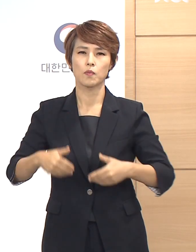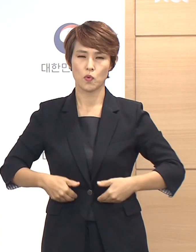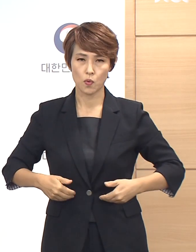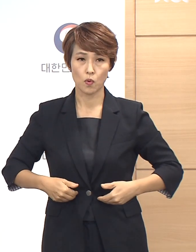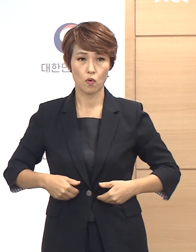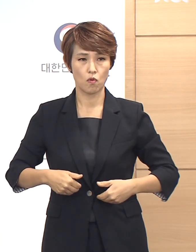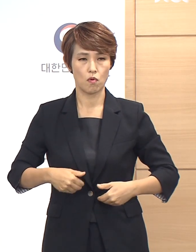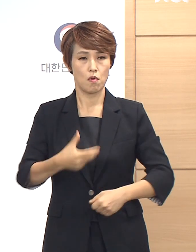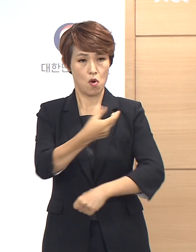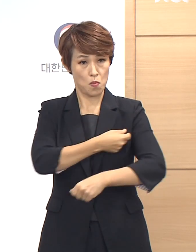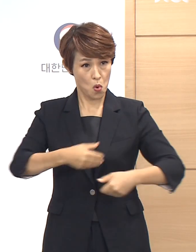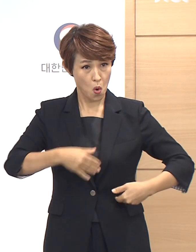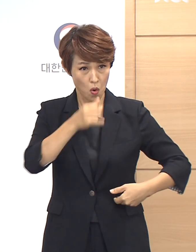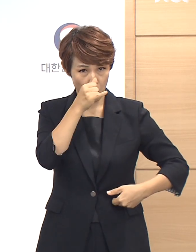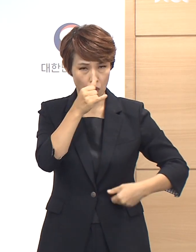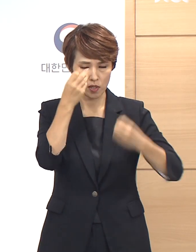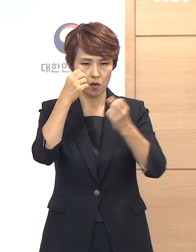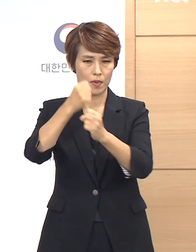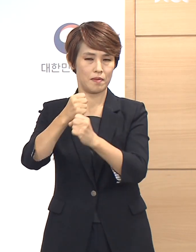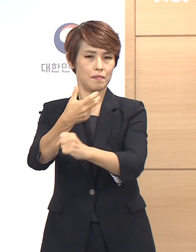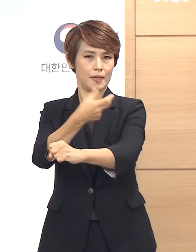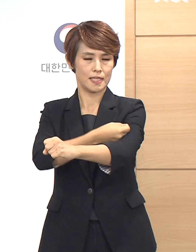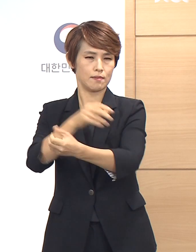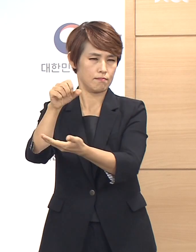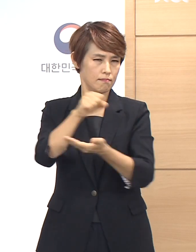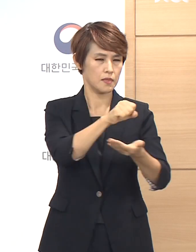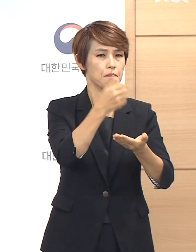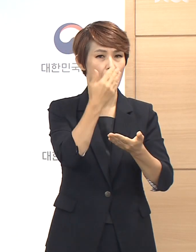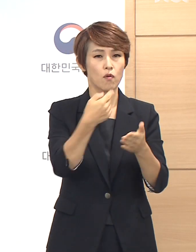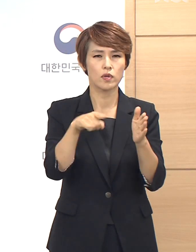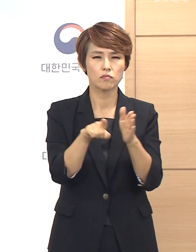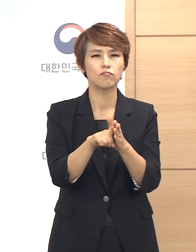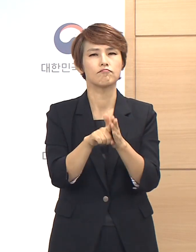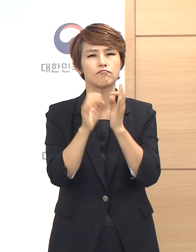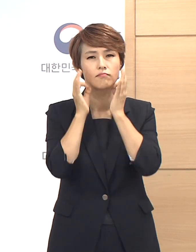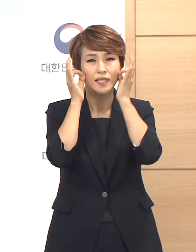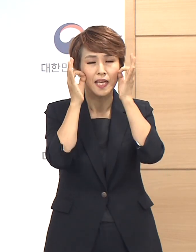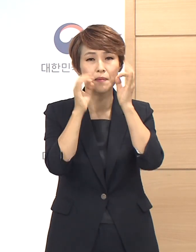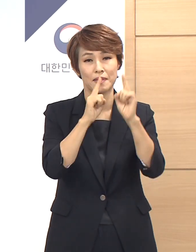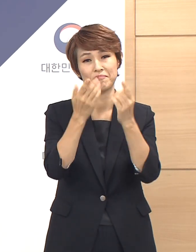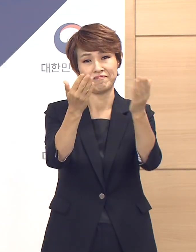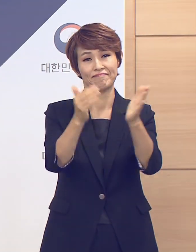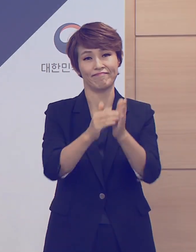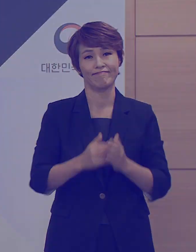사람들한테는 계량 백신이 제때 들어갈 수 있도록 하자 그런 말씀을 드린 것입니다.